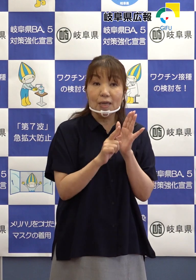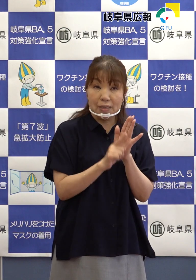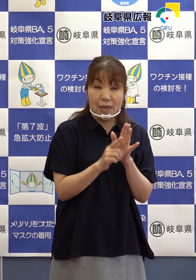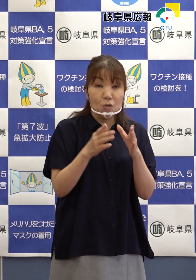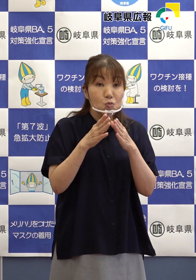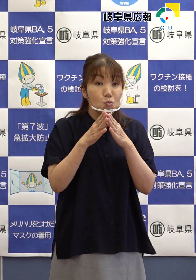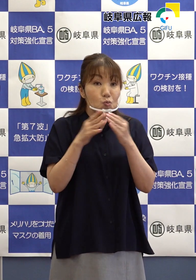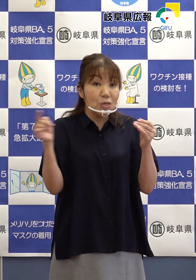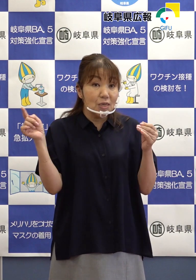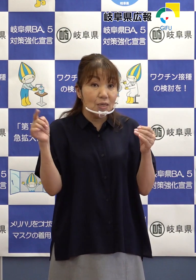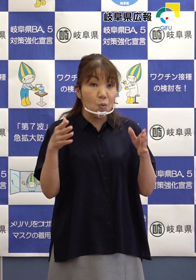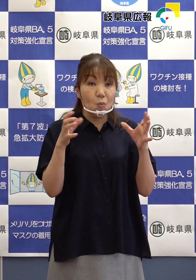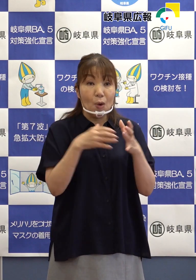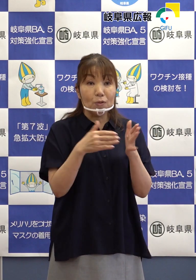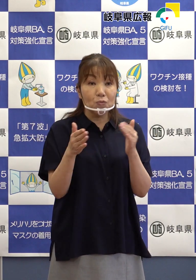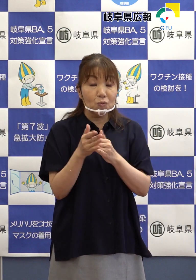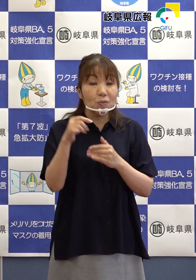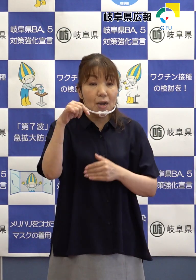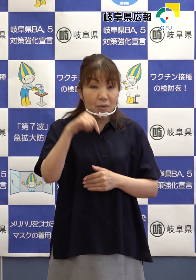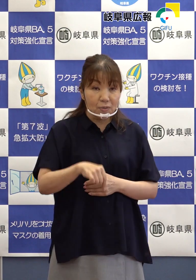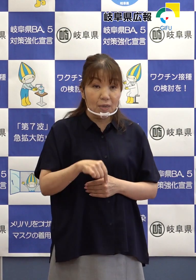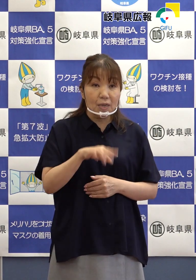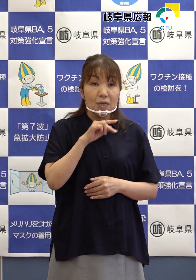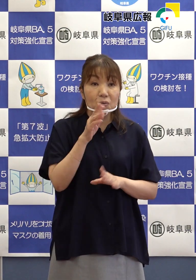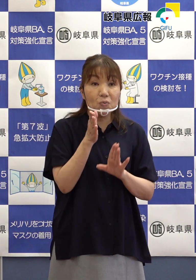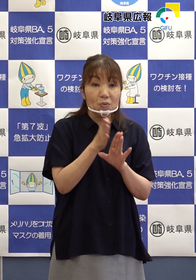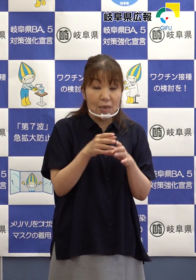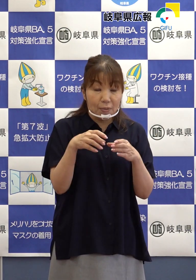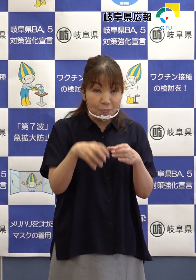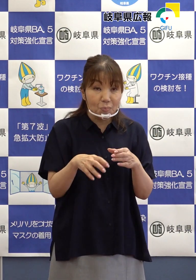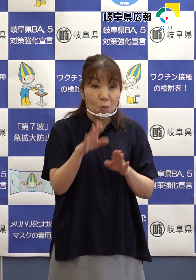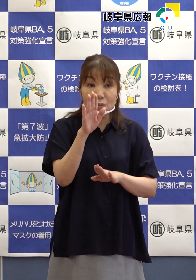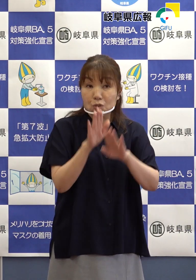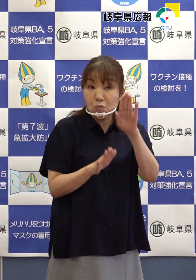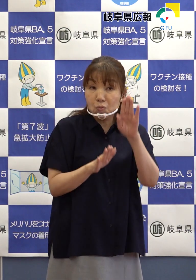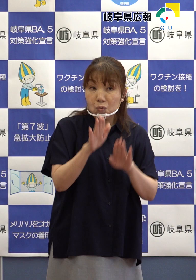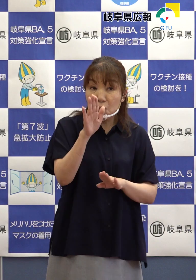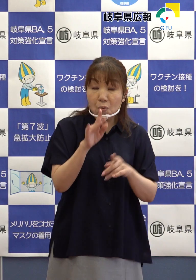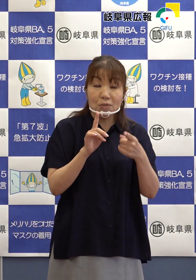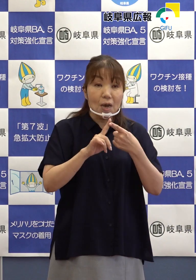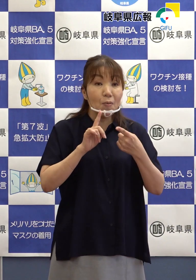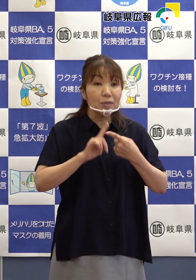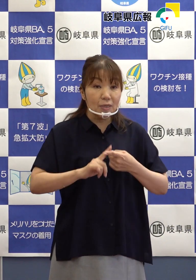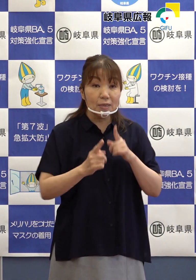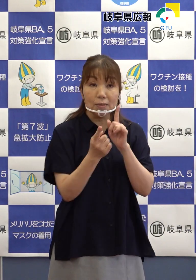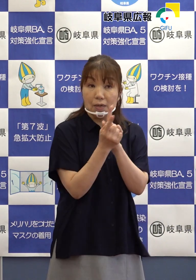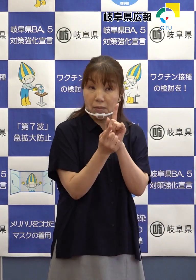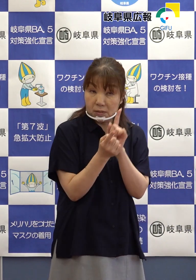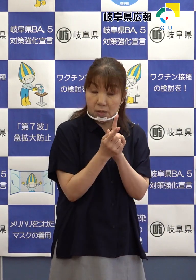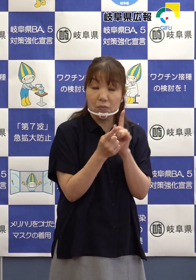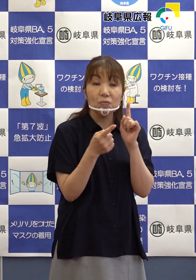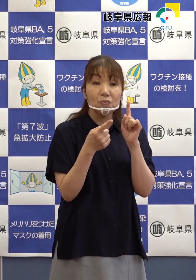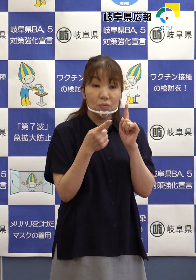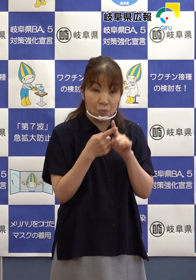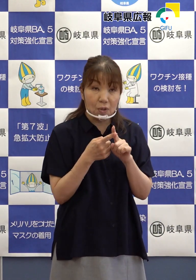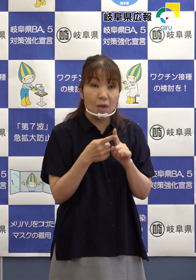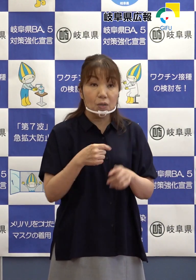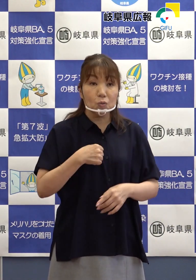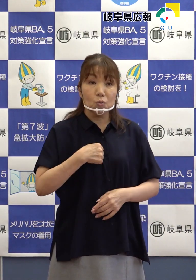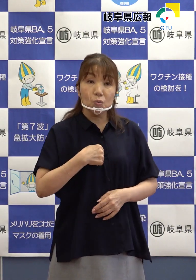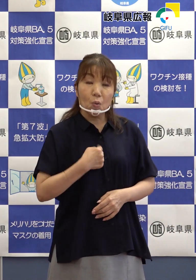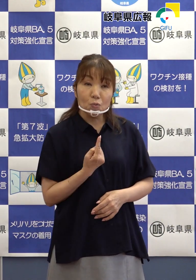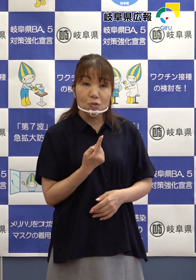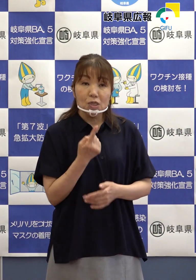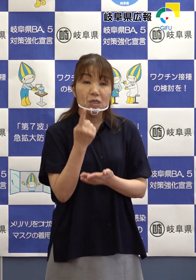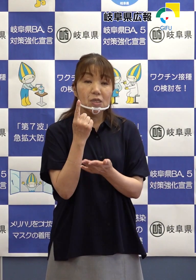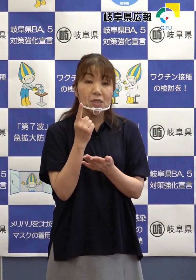松組があってっていうのはんじゃ非常に合わせたテーマと未対策ですとかまあ6時線を強い